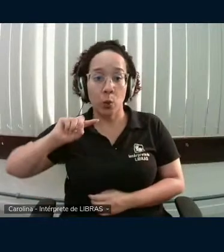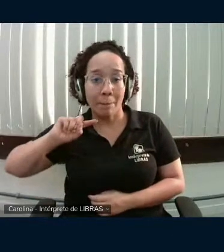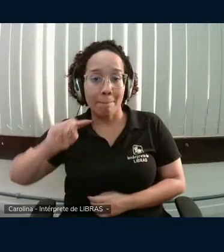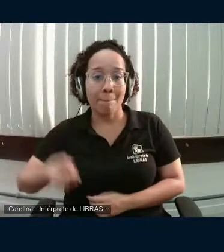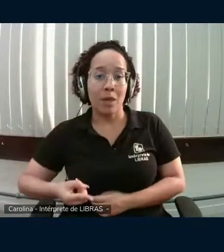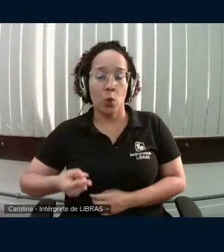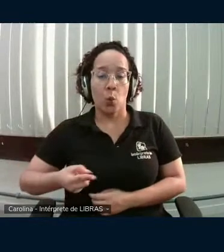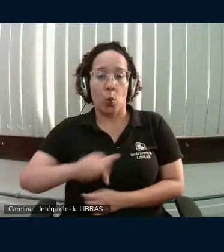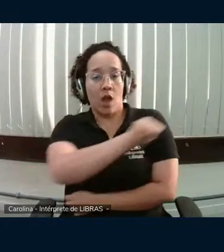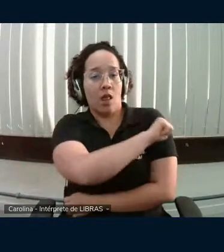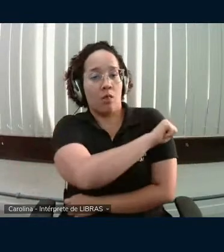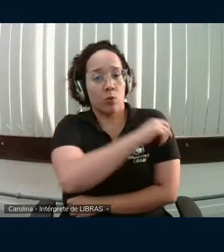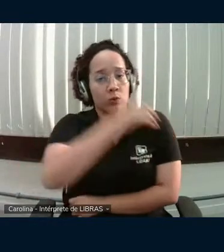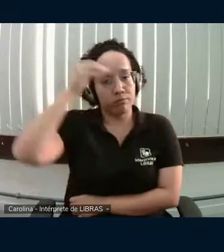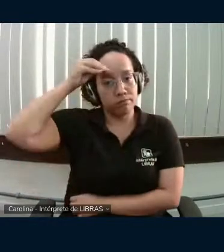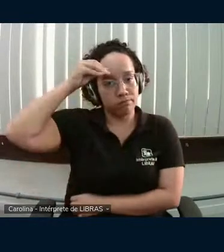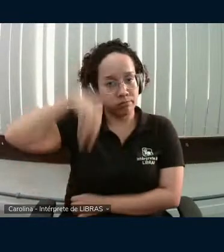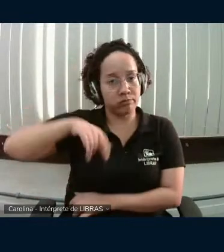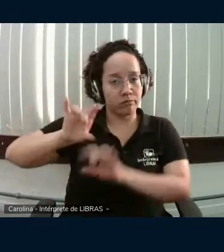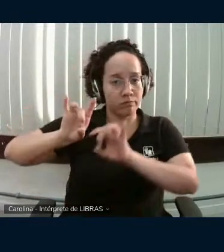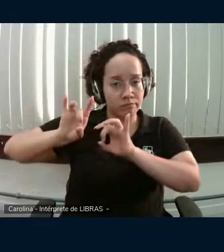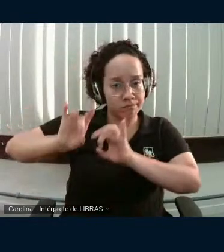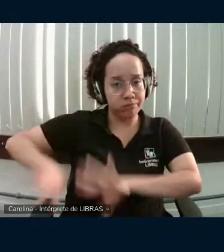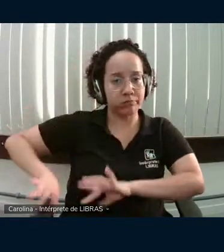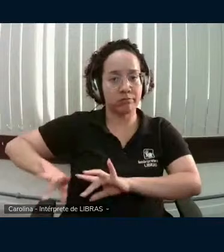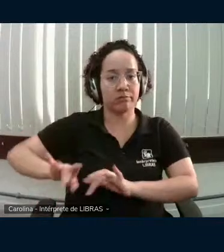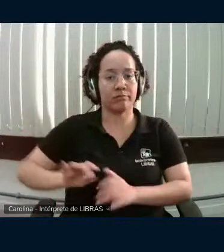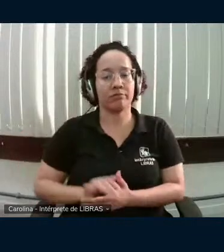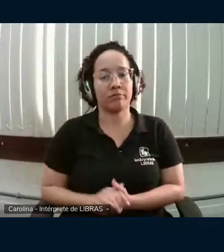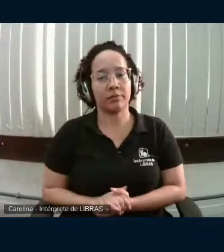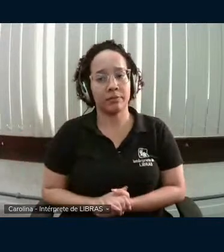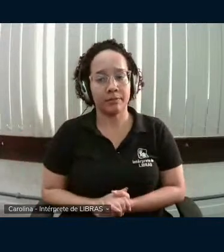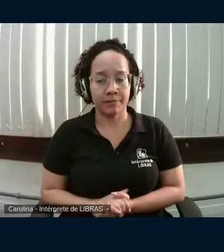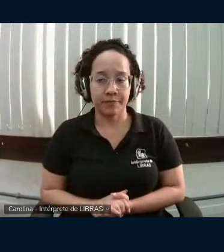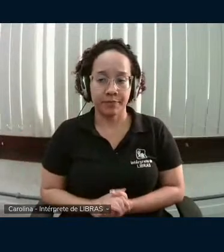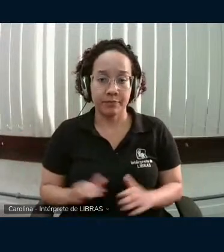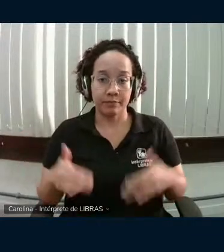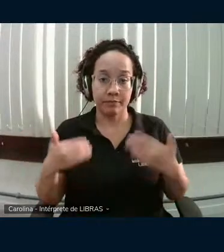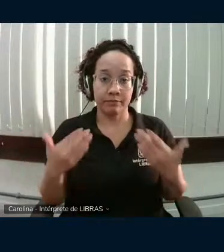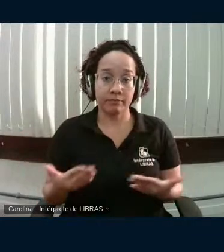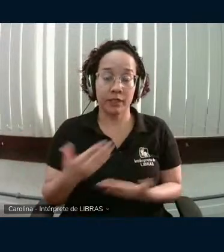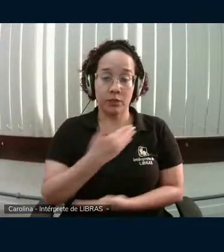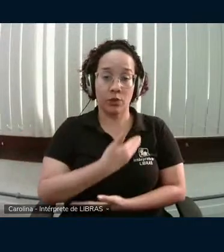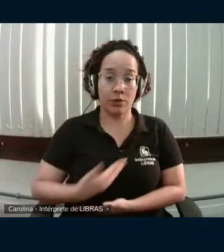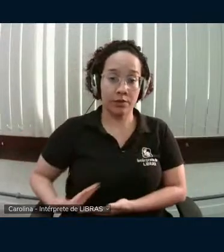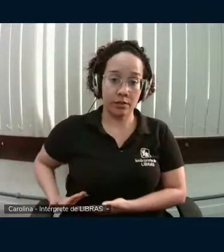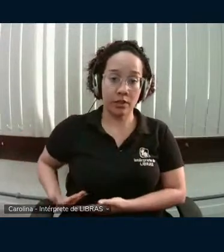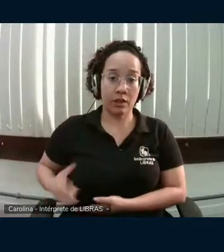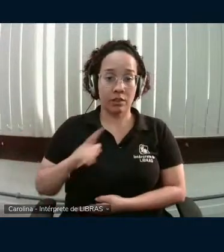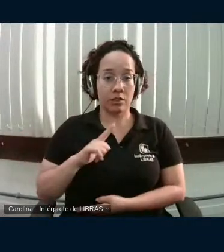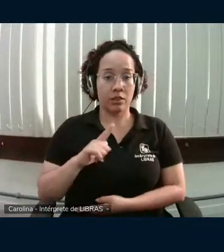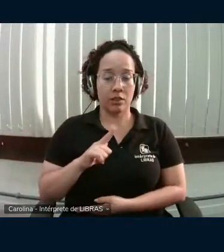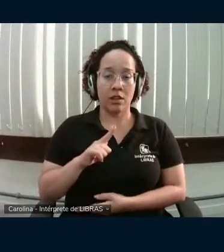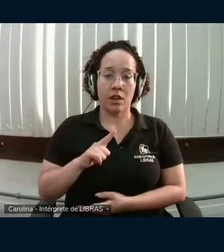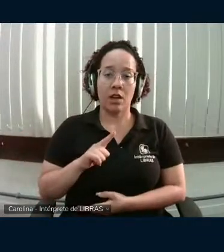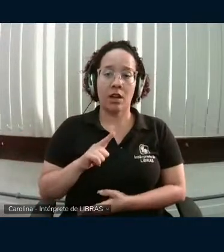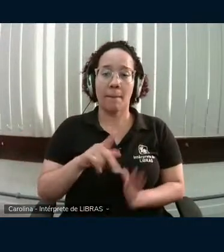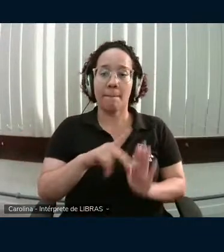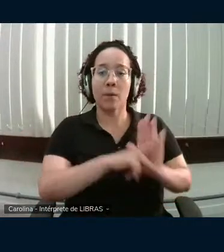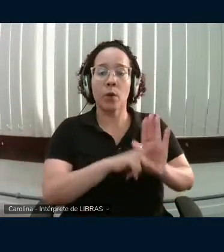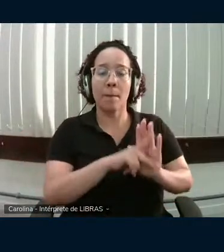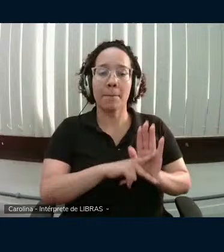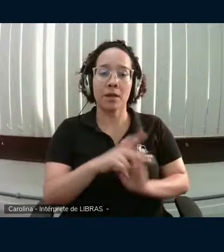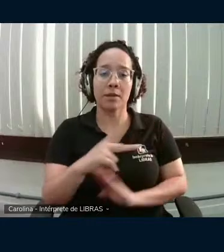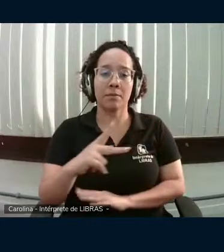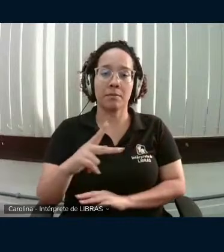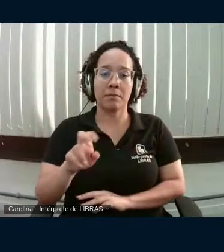ano. 500 mil. Aí o governo cria o programa Pé de Meia. A pergunta que eu